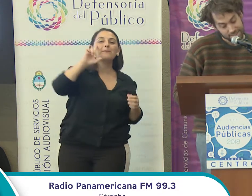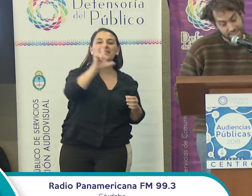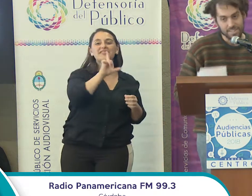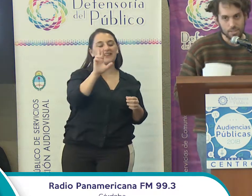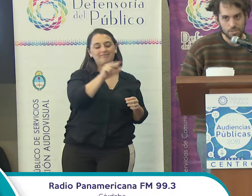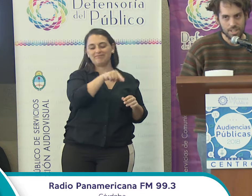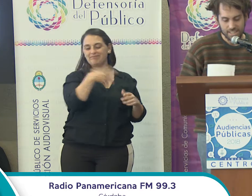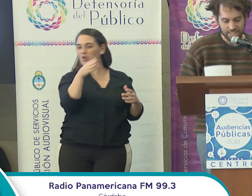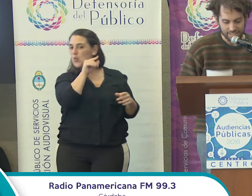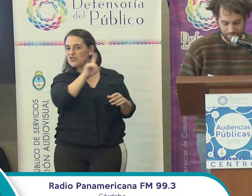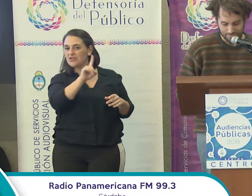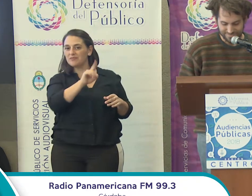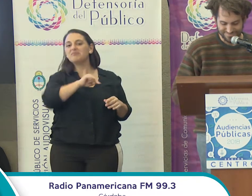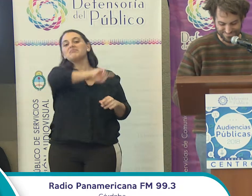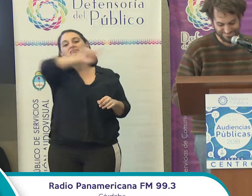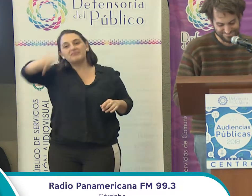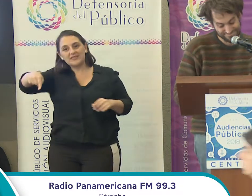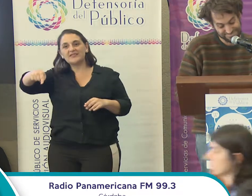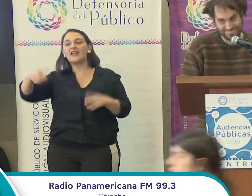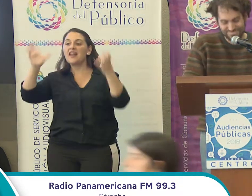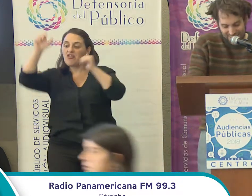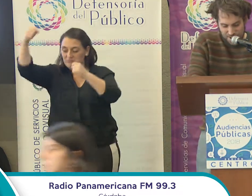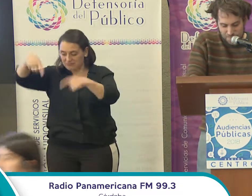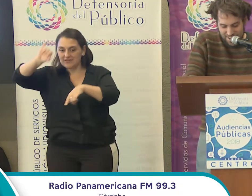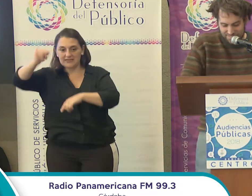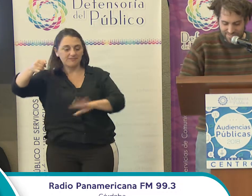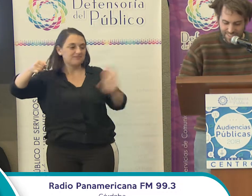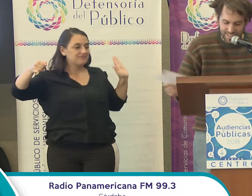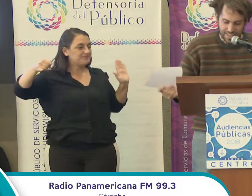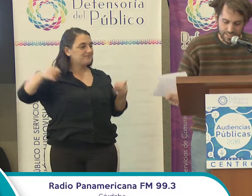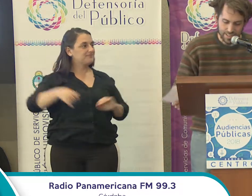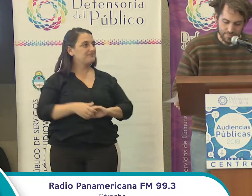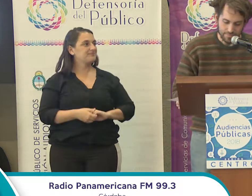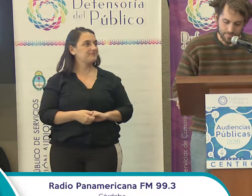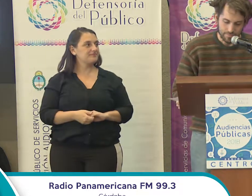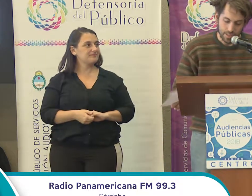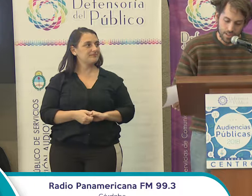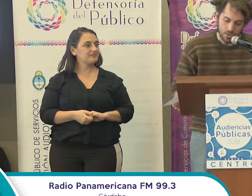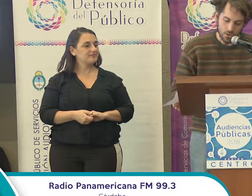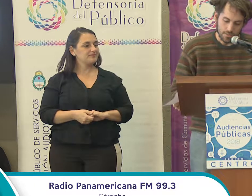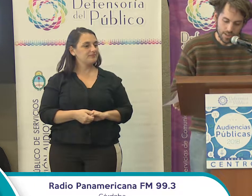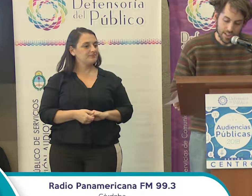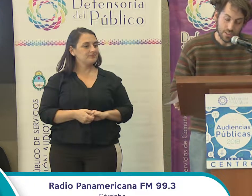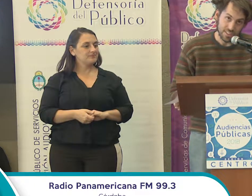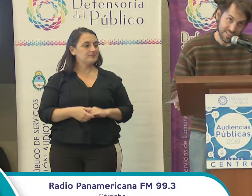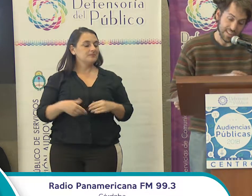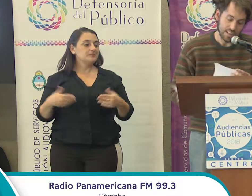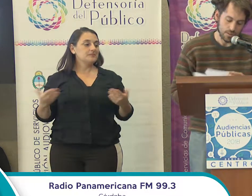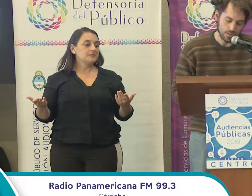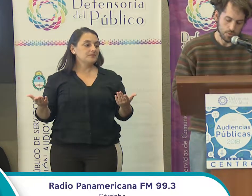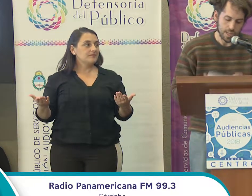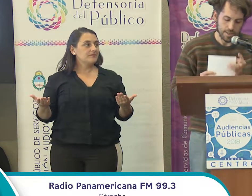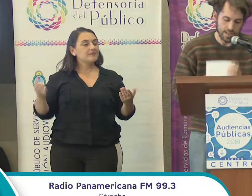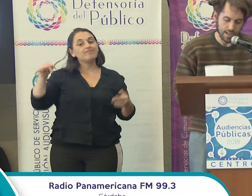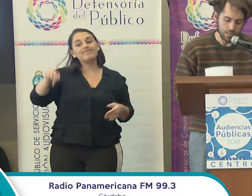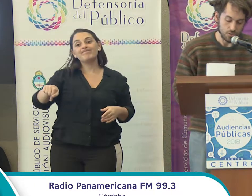si escucha en cadena 3 bueno este local bueno ahí no se señala